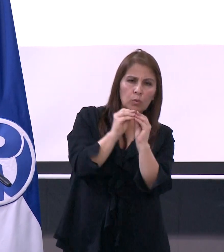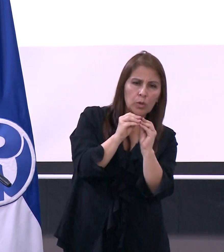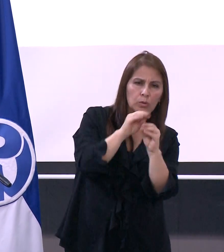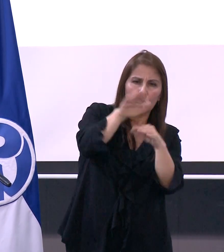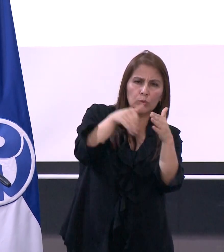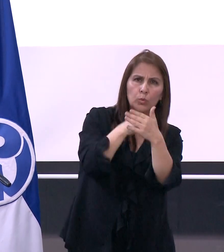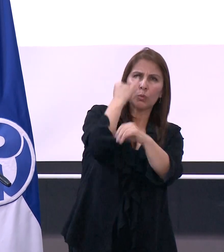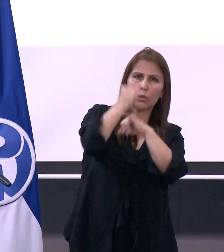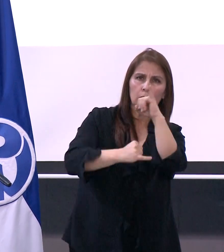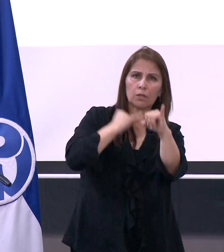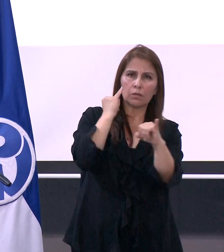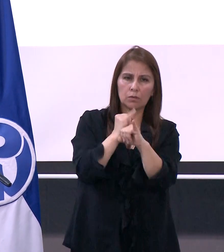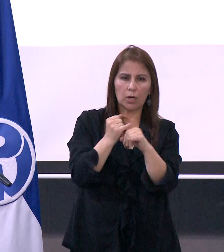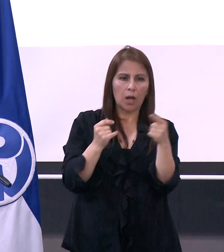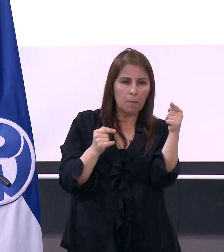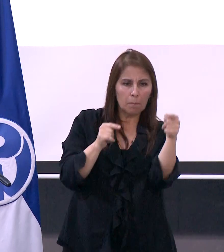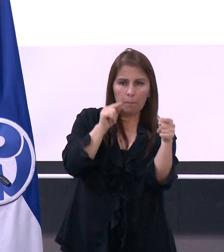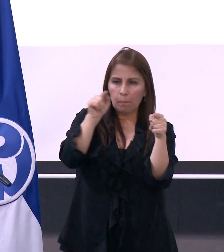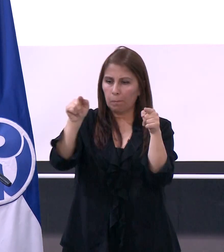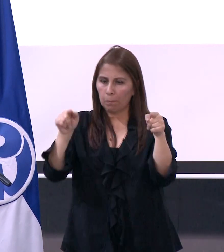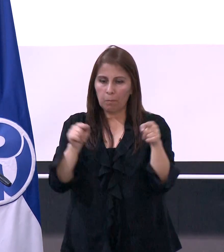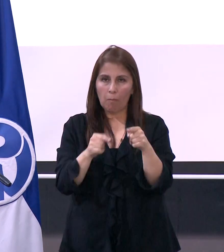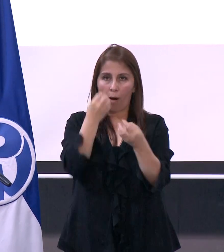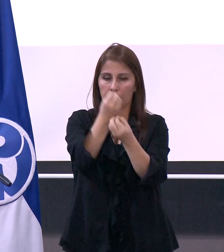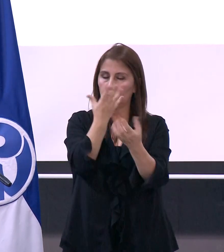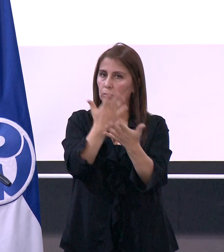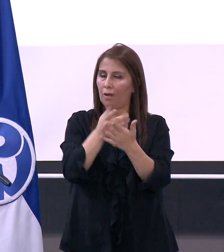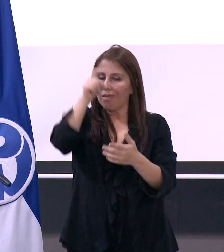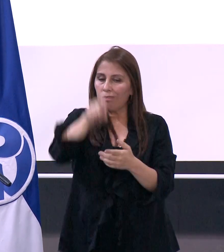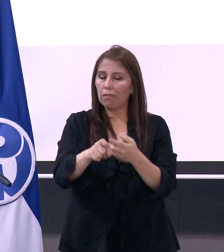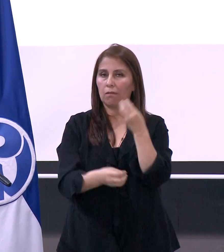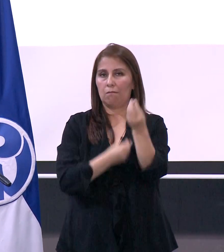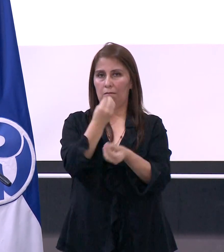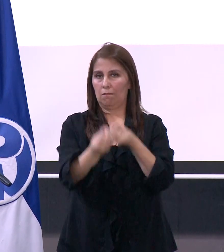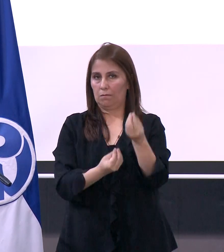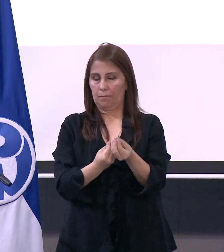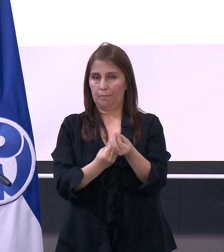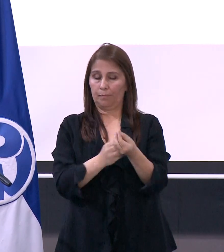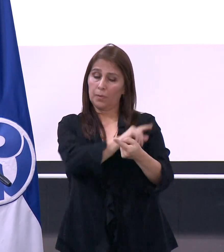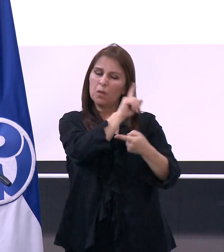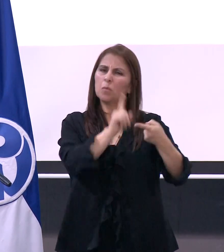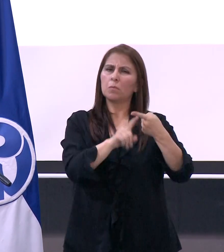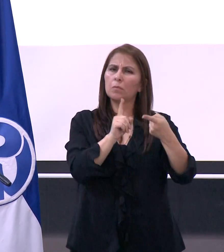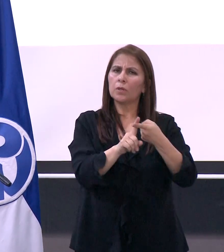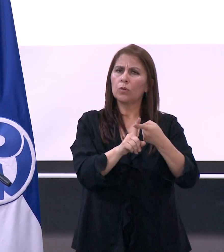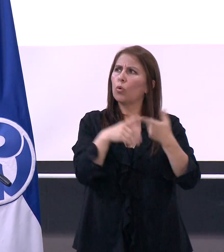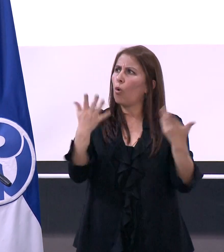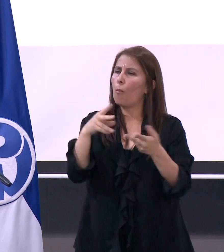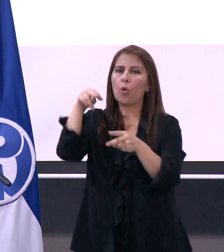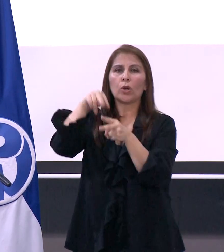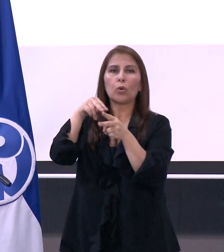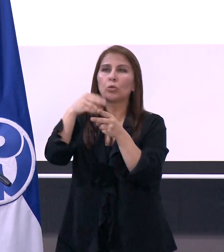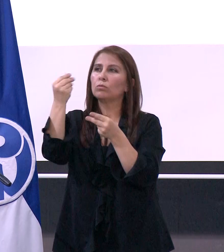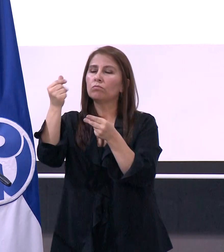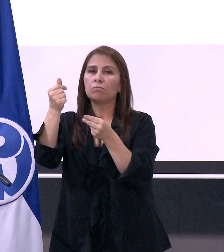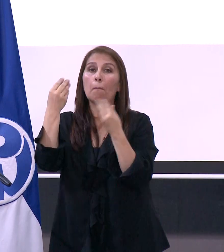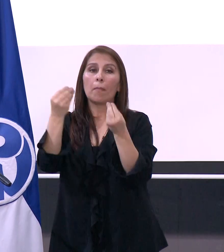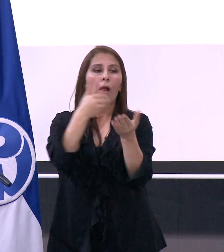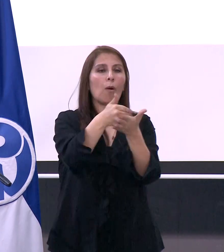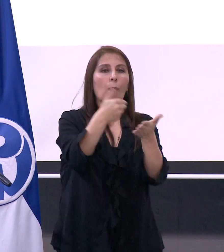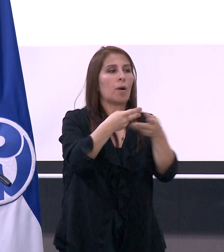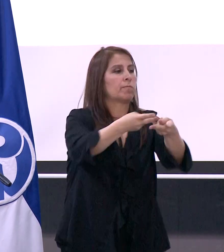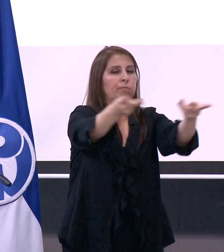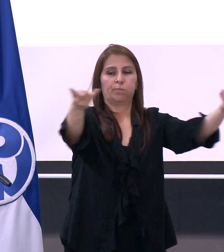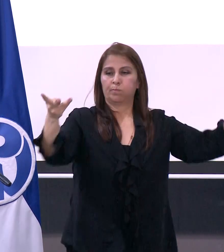internacional esta estructura debía revisarse lo primero fue buscar fuentes de recursos para comprar un lote de